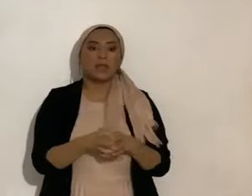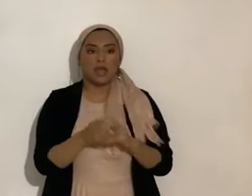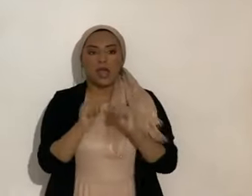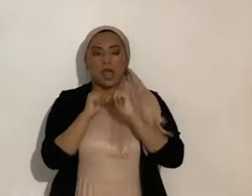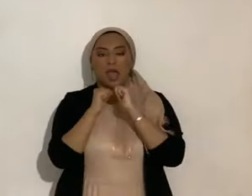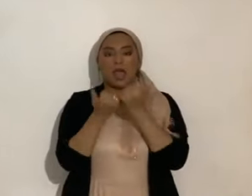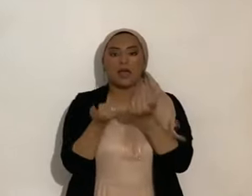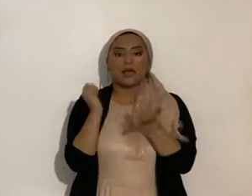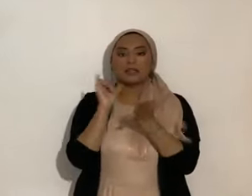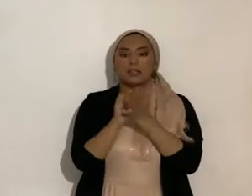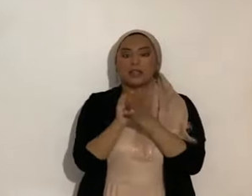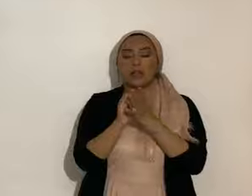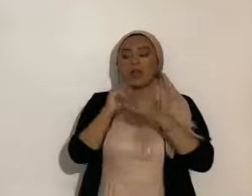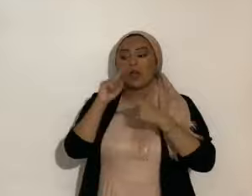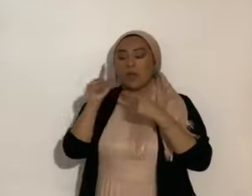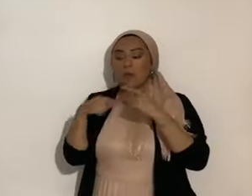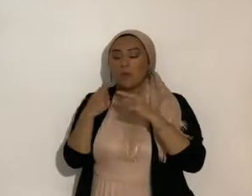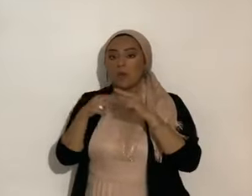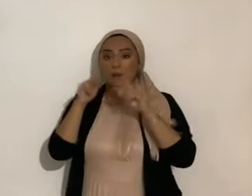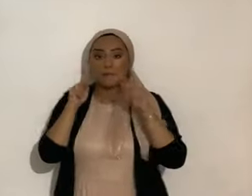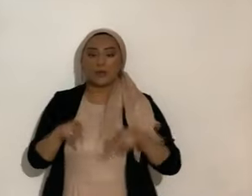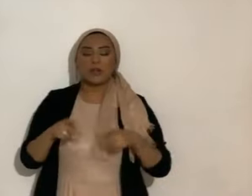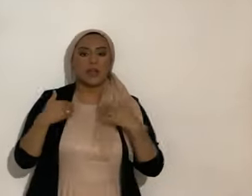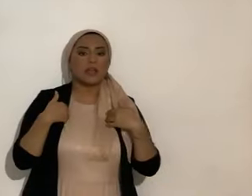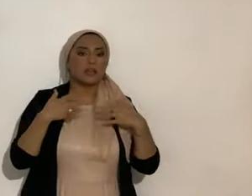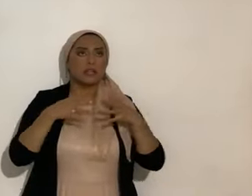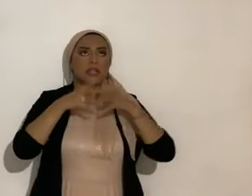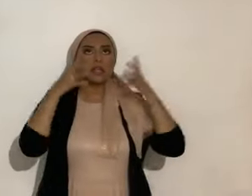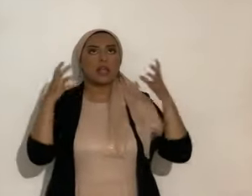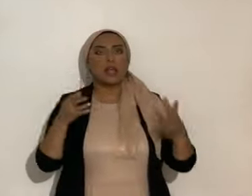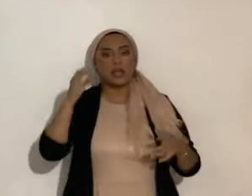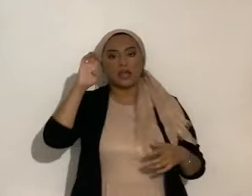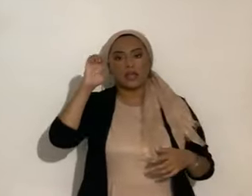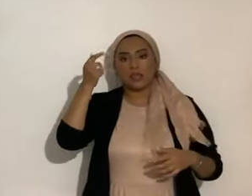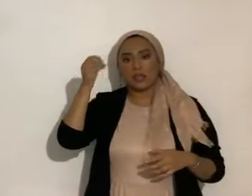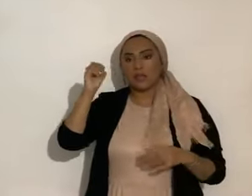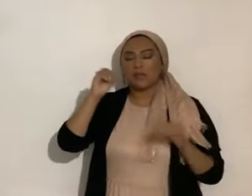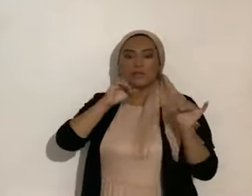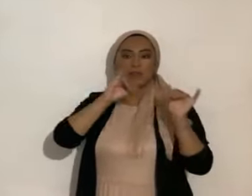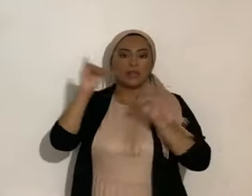¿Cómo es eso? A ver, cuando una persona tiene mucho ego, es como el endemoniado.